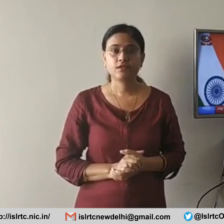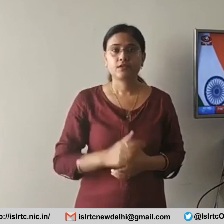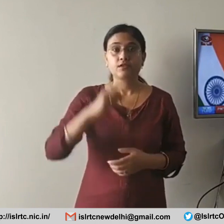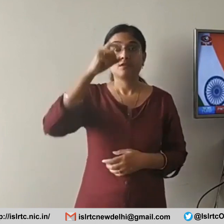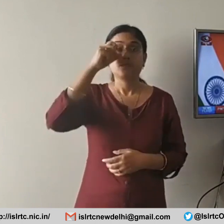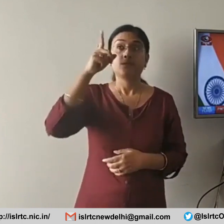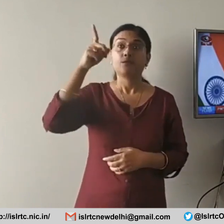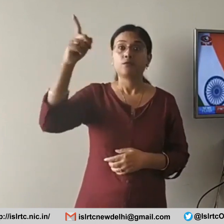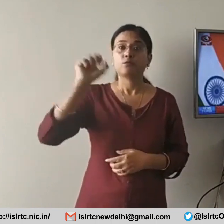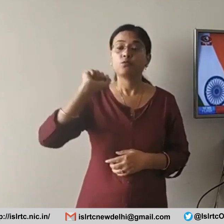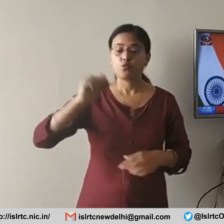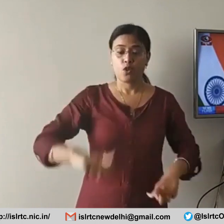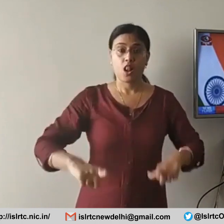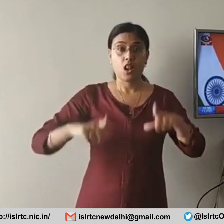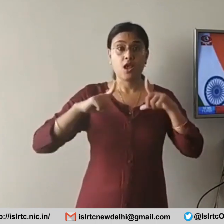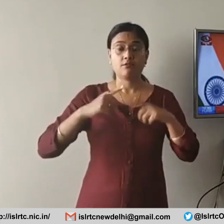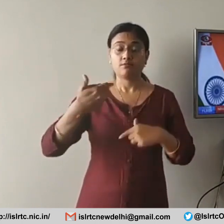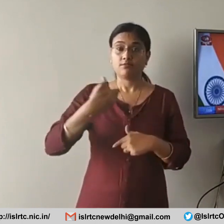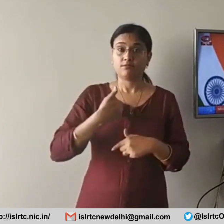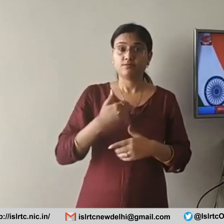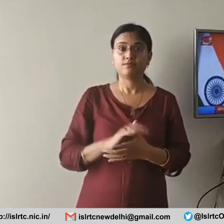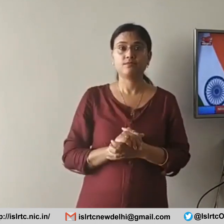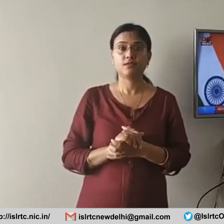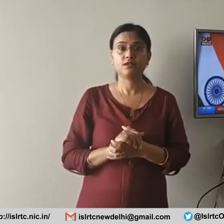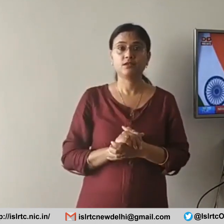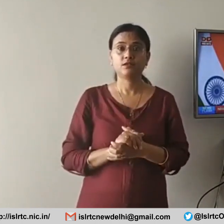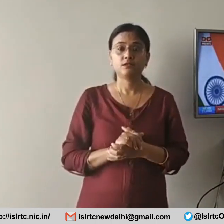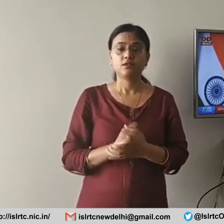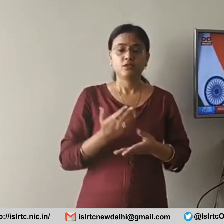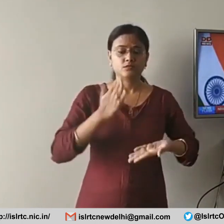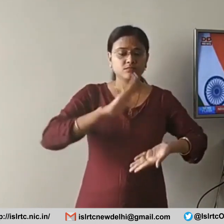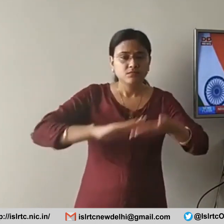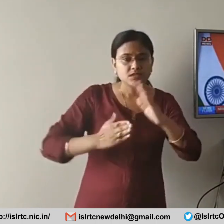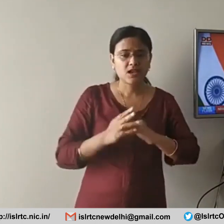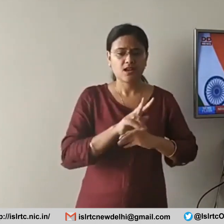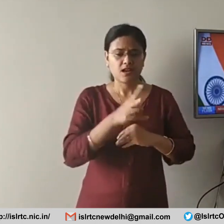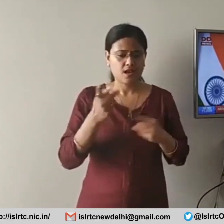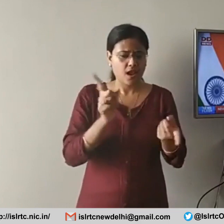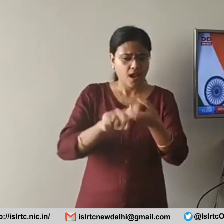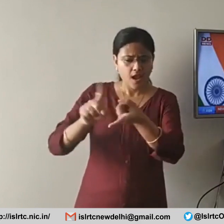बाबा साहब का जीवन हमें हर चुनौती को